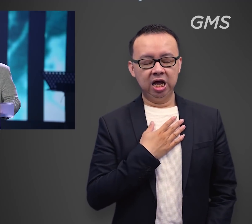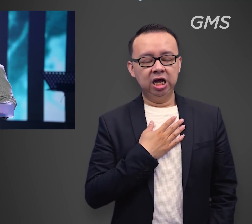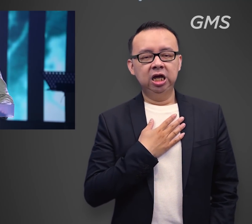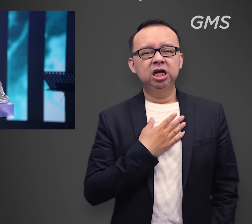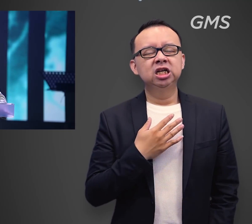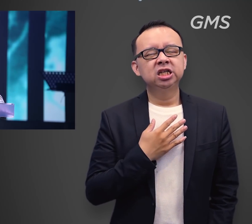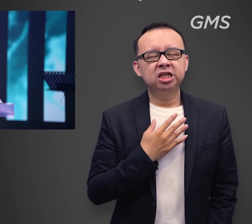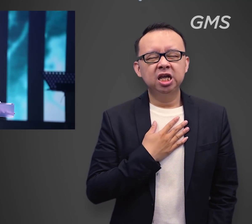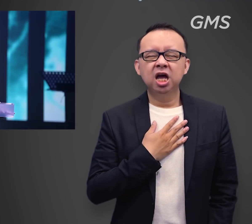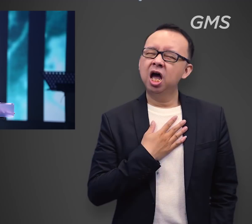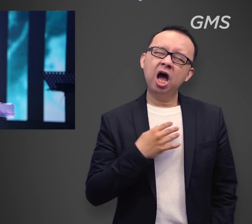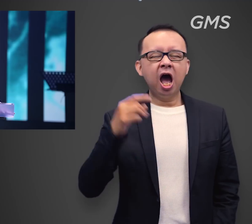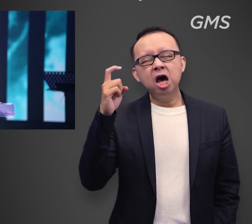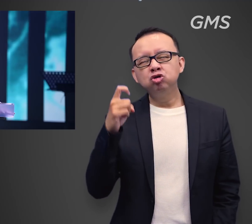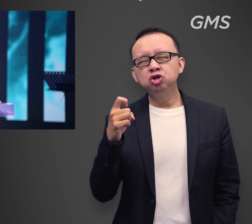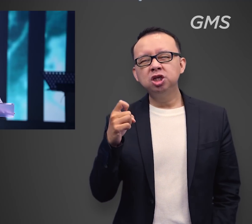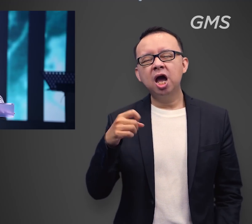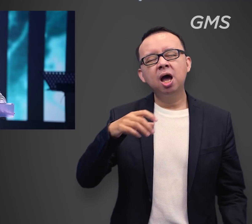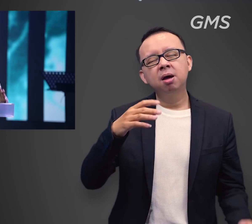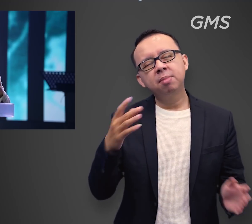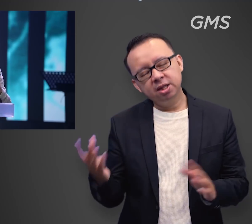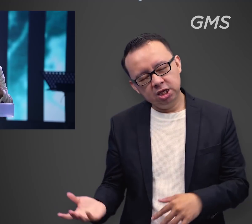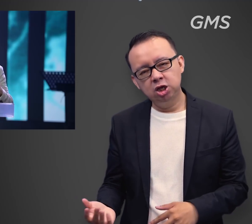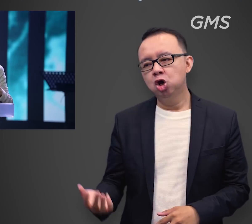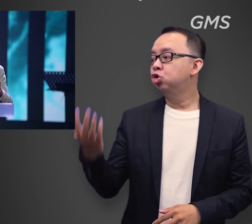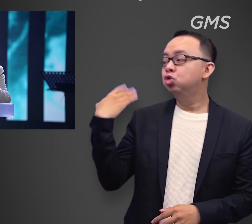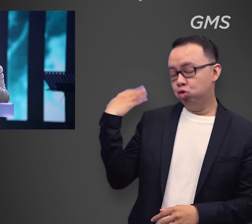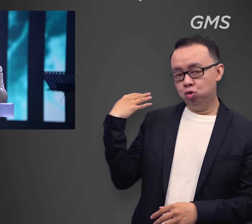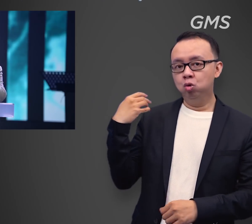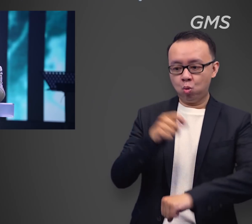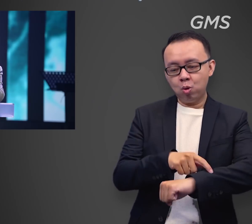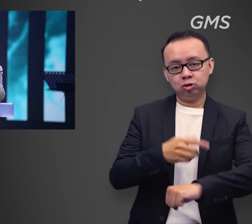ini mati, meninggal mestinya. Ya saya pernah suatu saat dulu waktu kecil